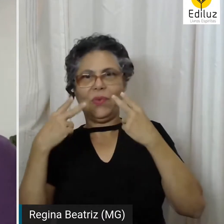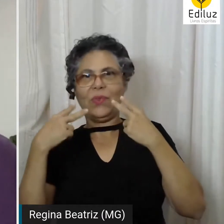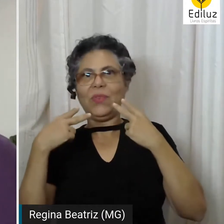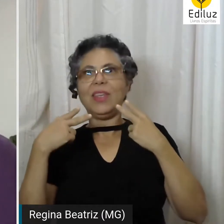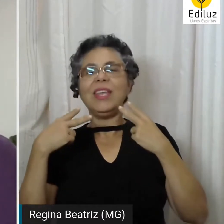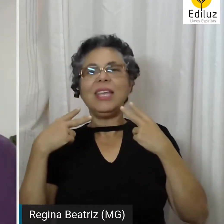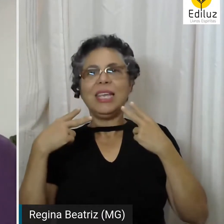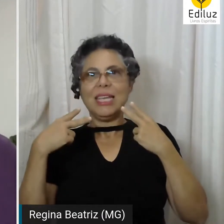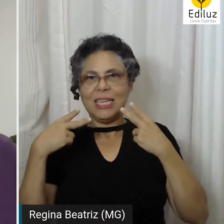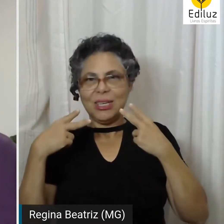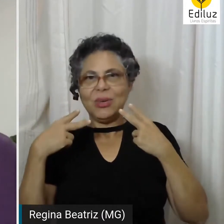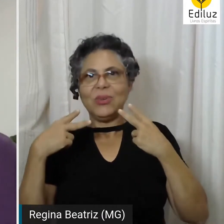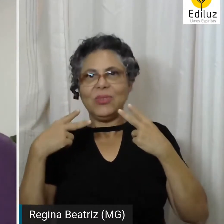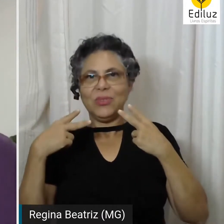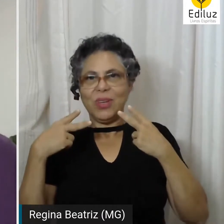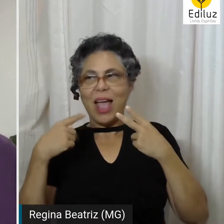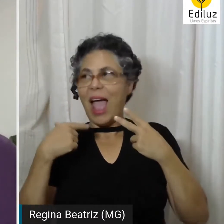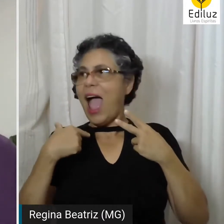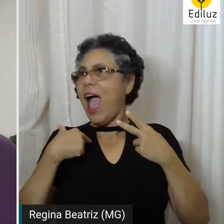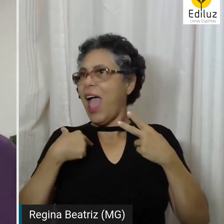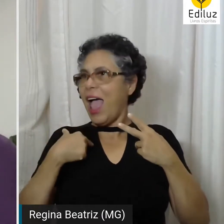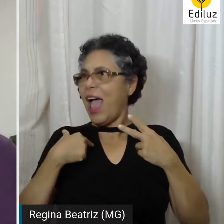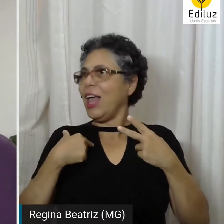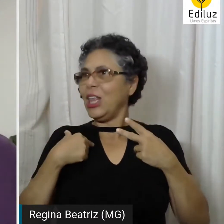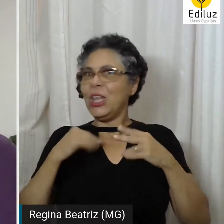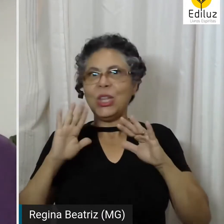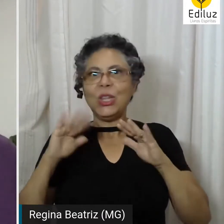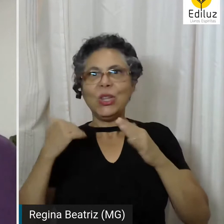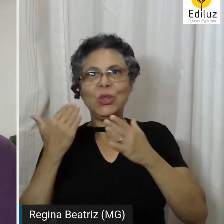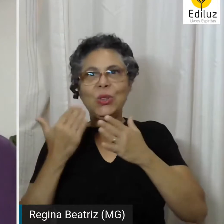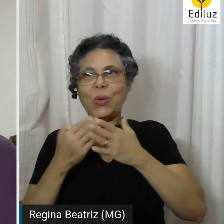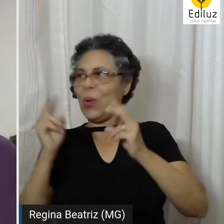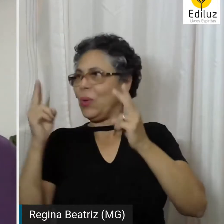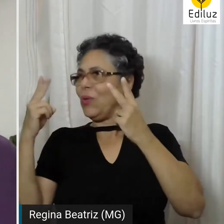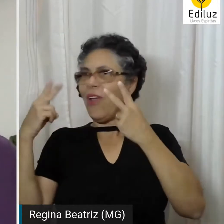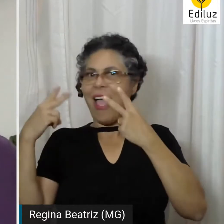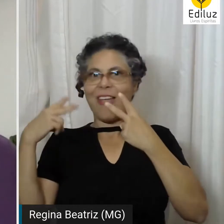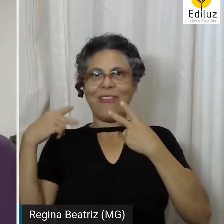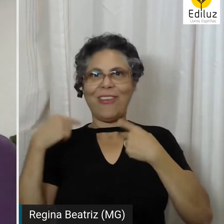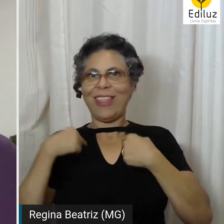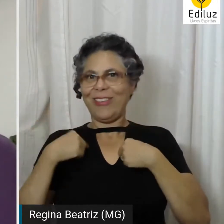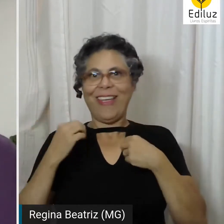certificar de que estou sendo visto,